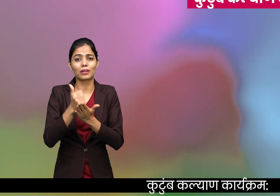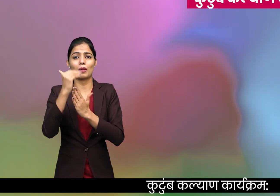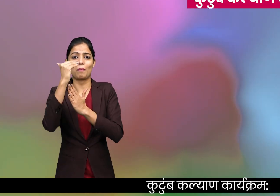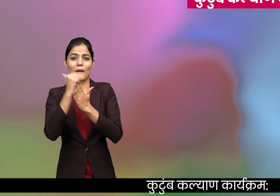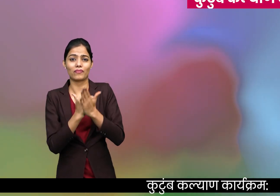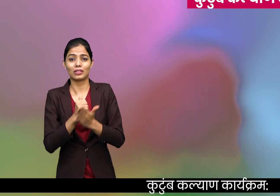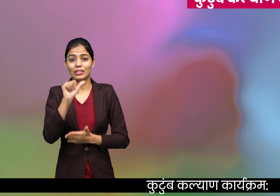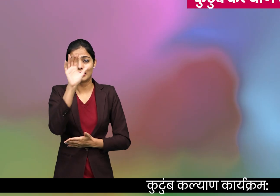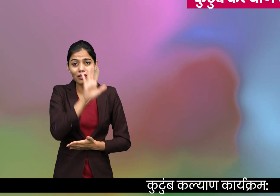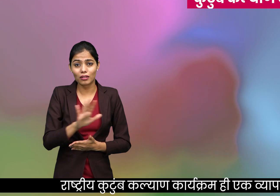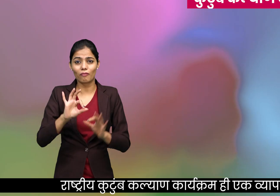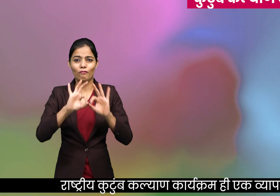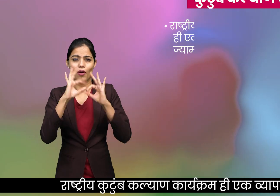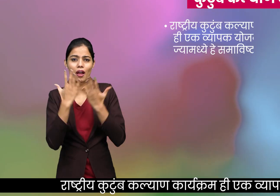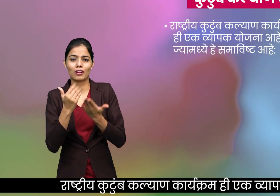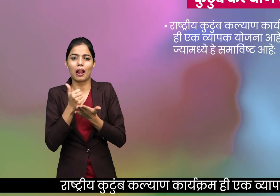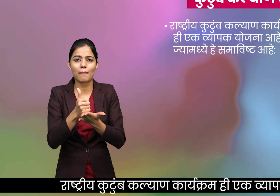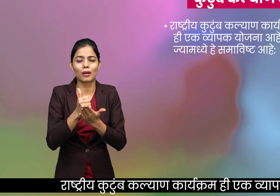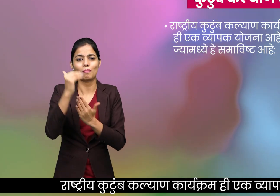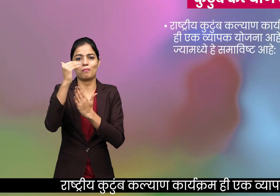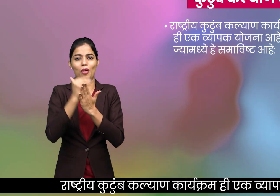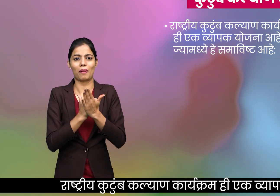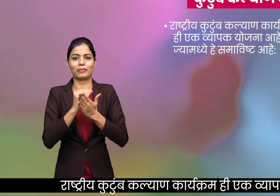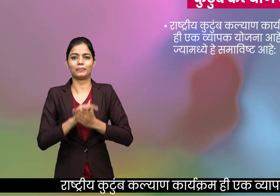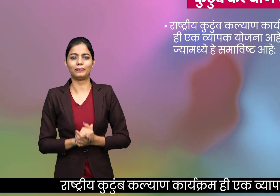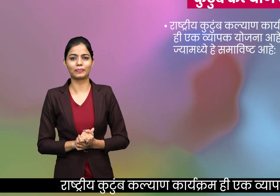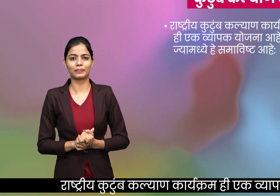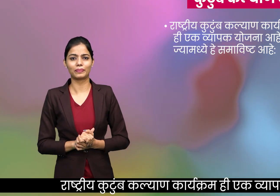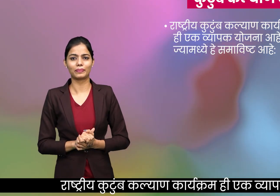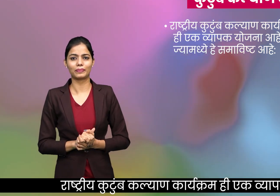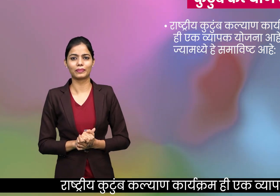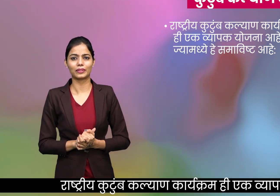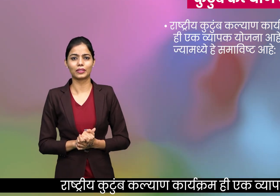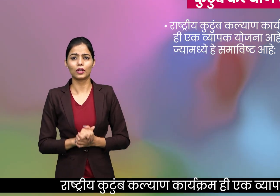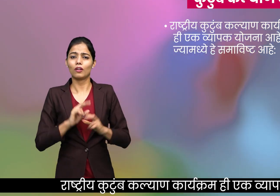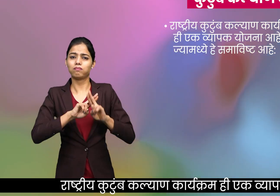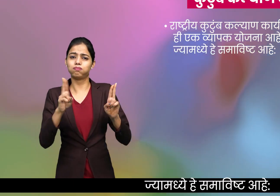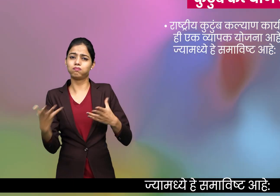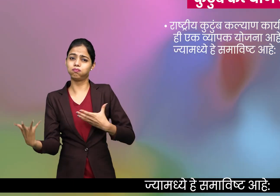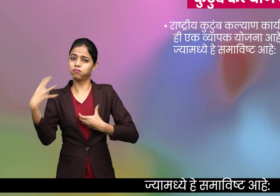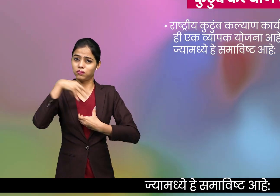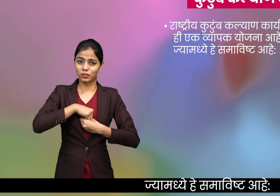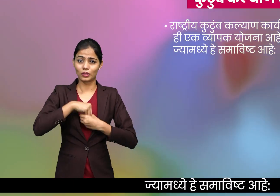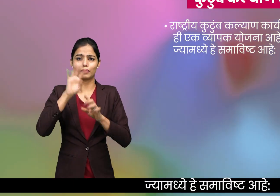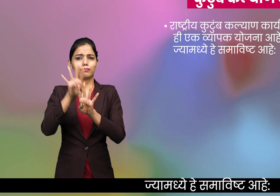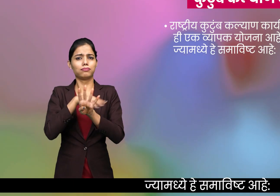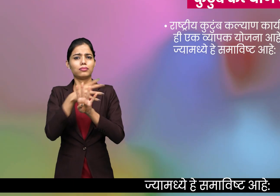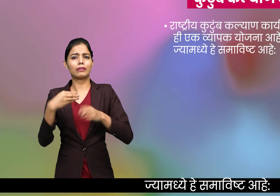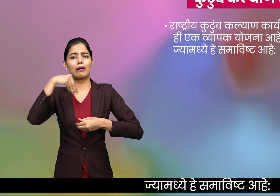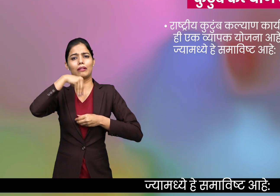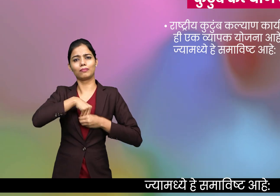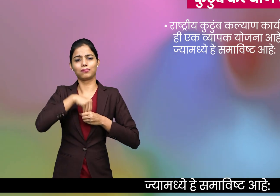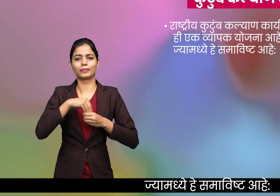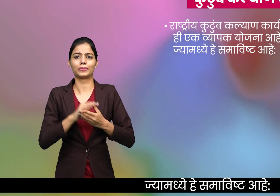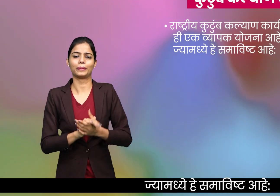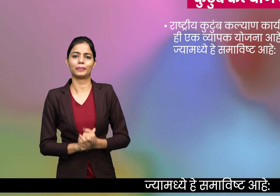कुटुंब कल्याण कार्यक्रम. राष्ट्रीय कुटुंब कल्याण कार्यक्रम ही एक व्यापक योजना आहे ज्यामध्ये हे समाविष्ट